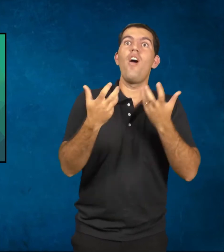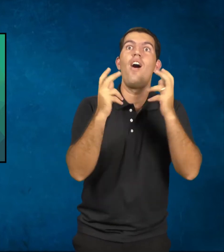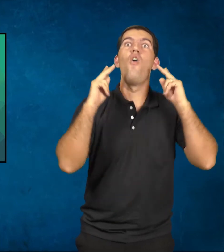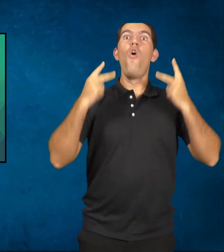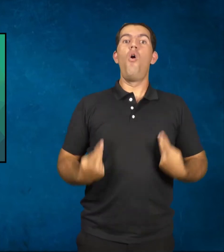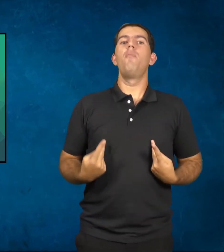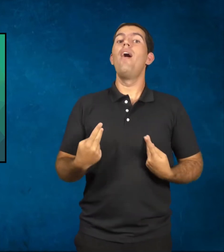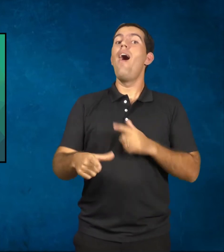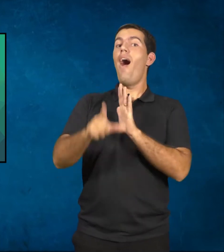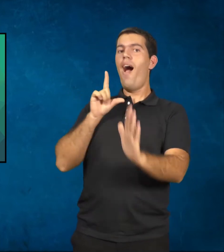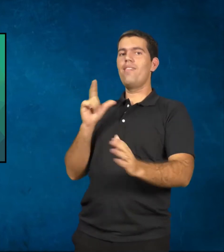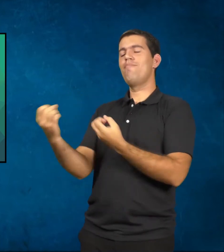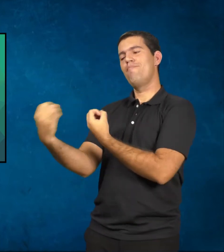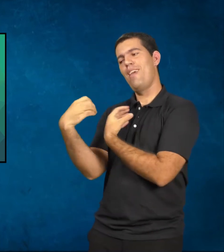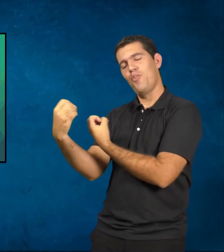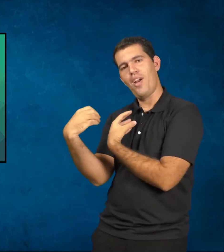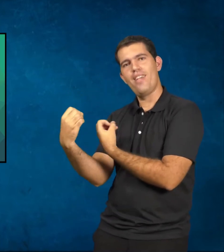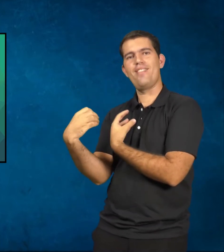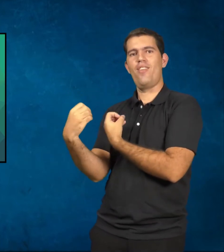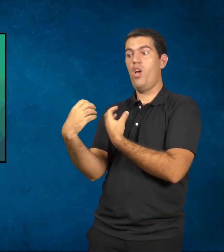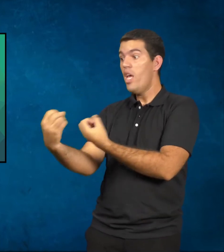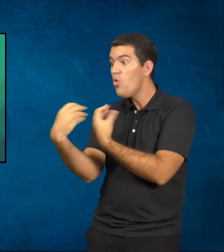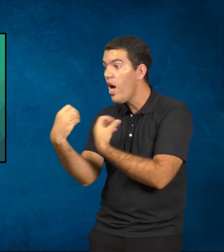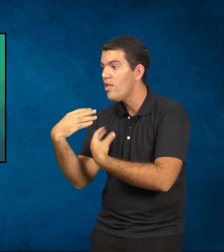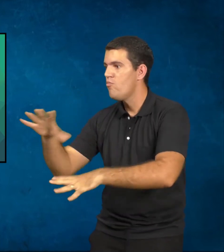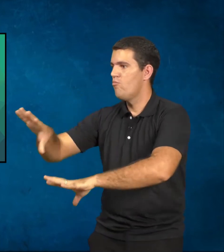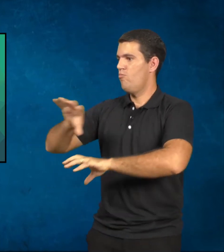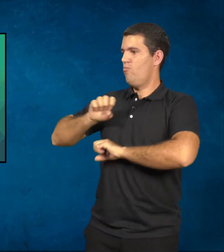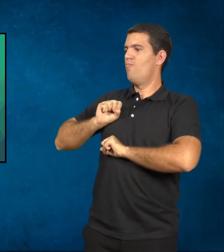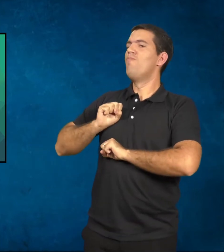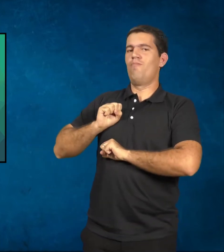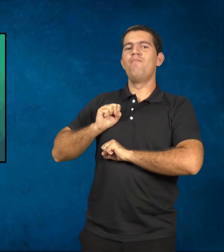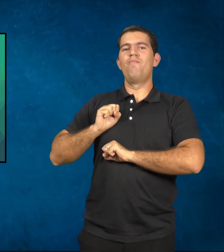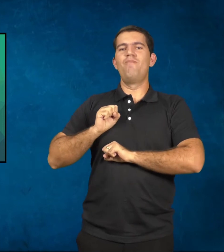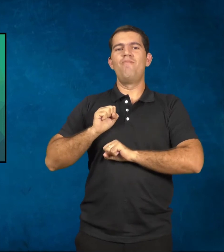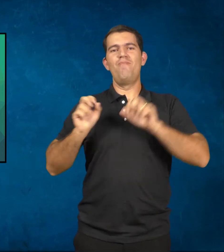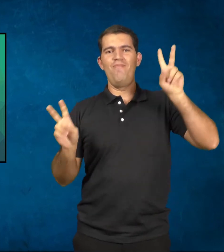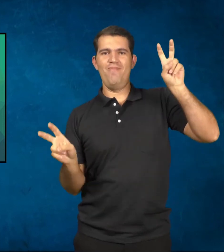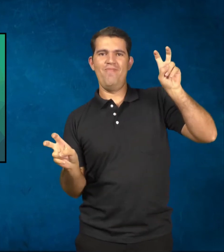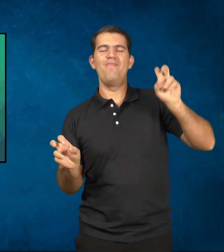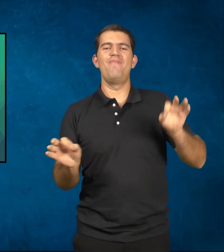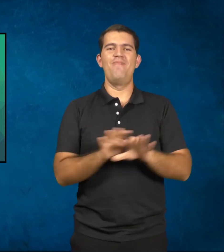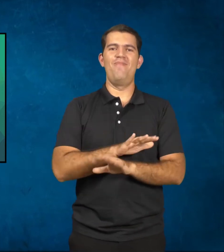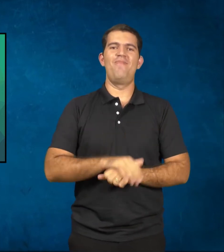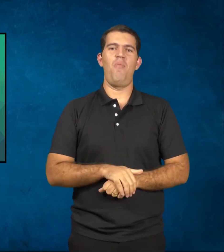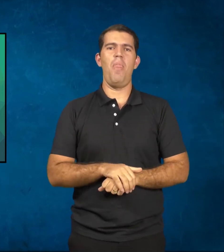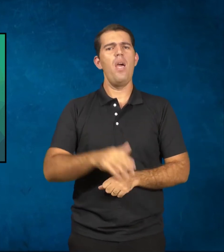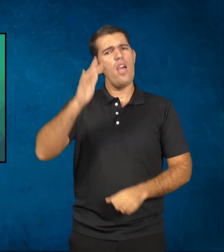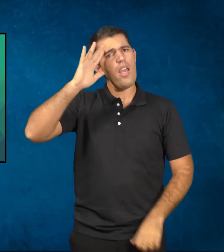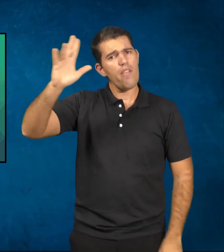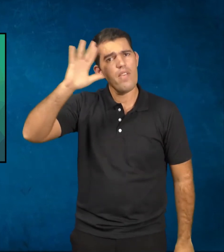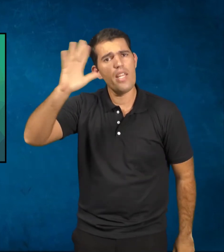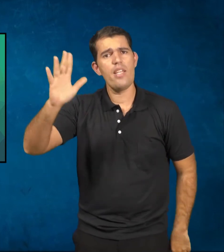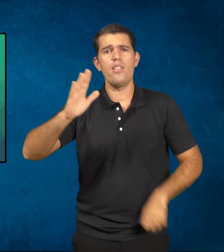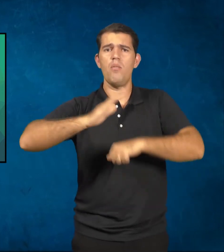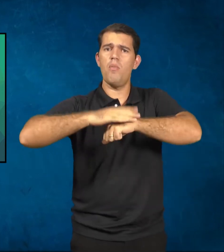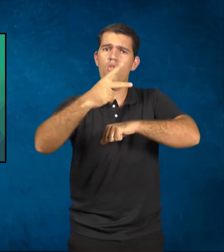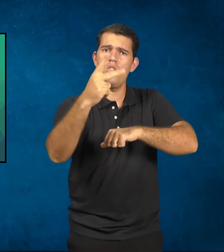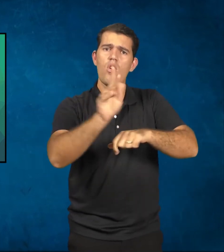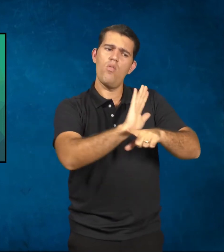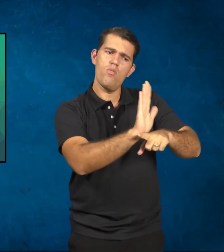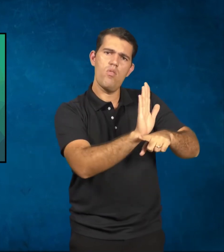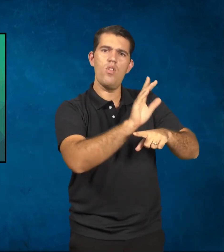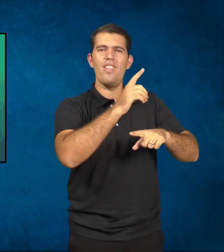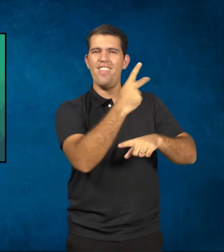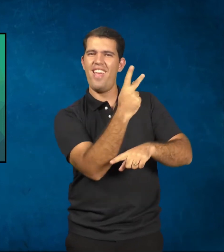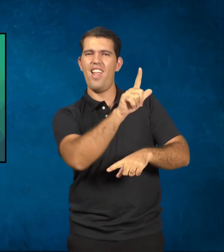senão pela educação. Ele é aquilo que a educação dele faz. Fecham aspas. Reflita sobre o vídeo da